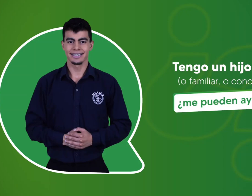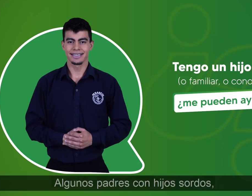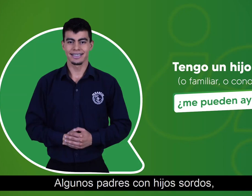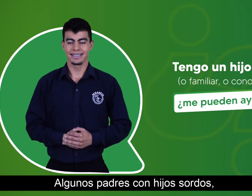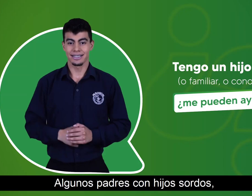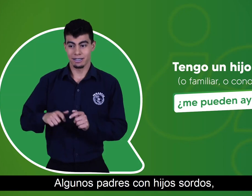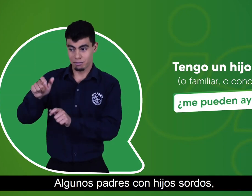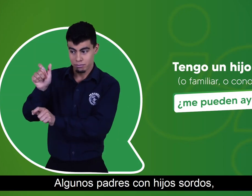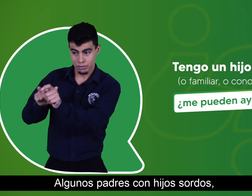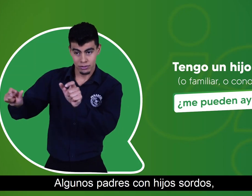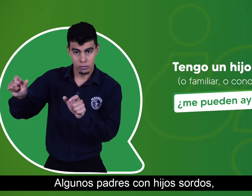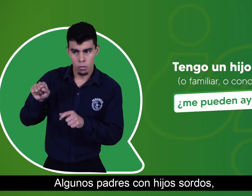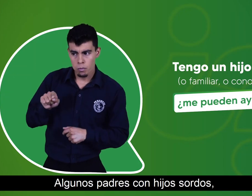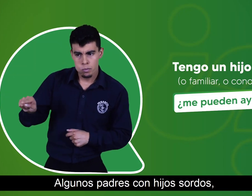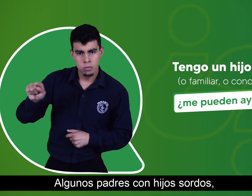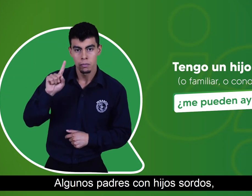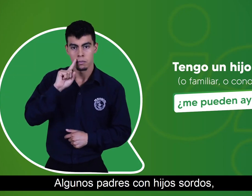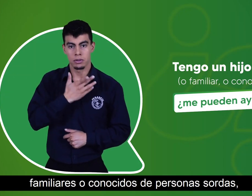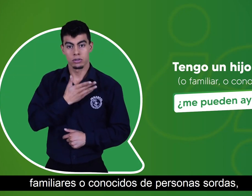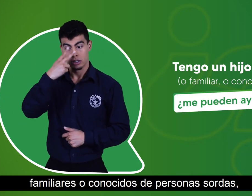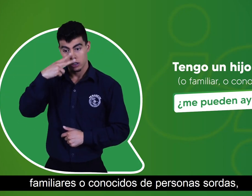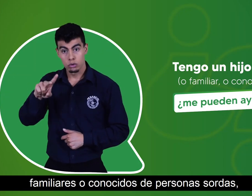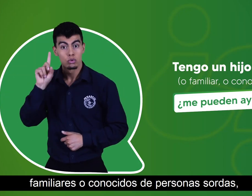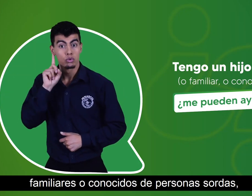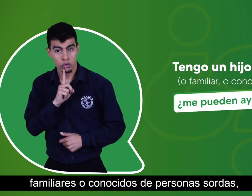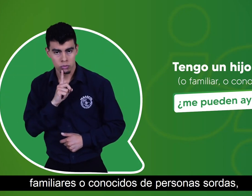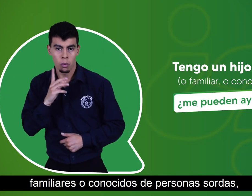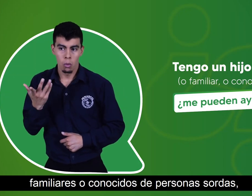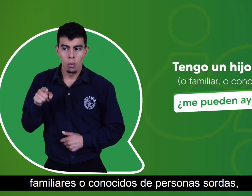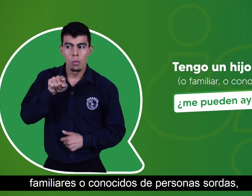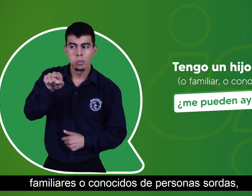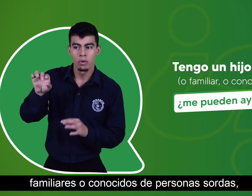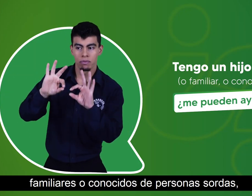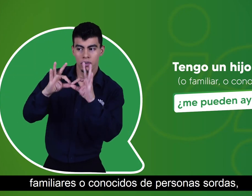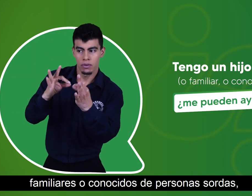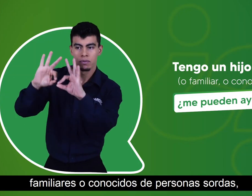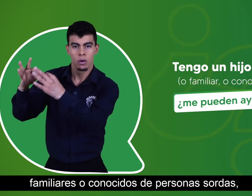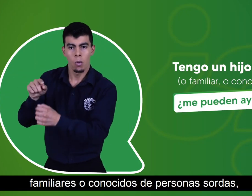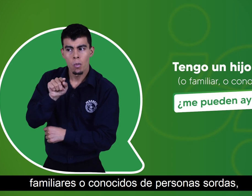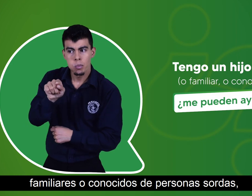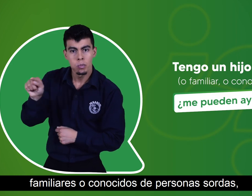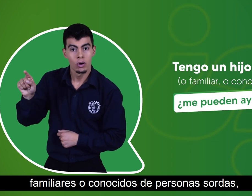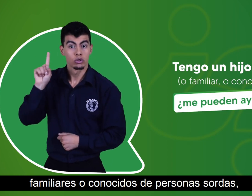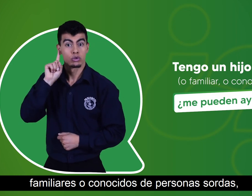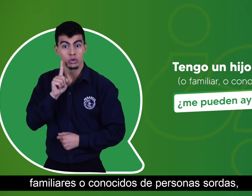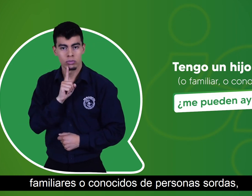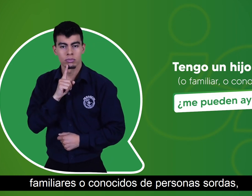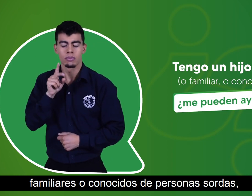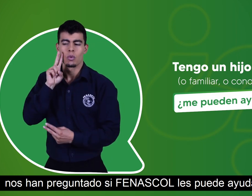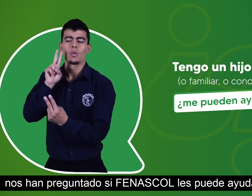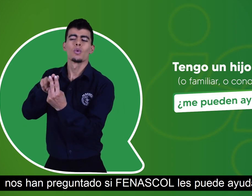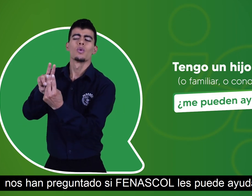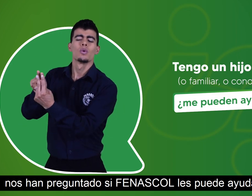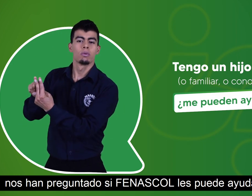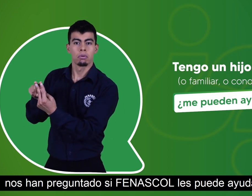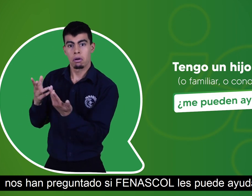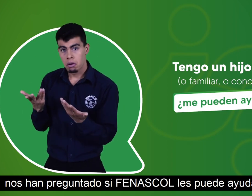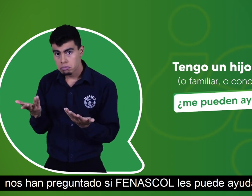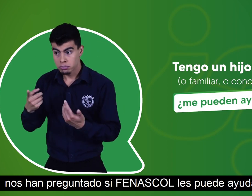Algunos padres con hijos sordos, familiares o conocidos de personas sordas nos han preguntado si